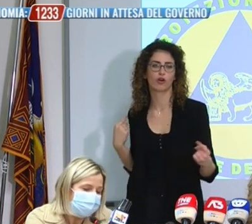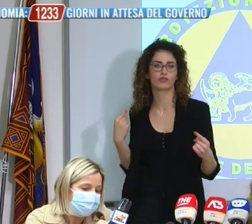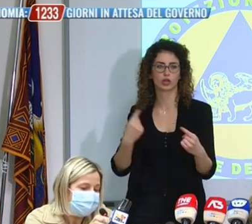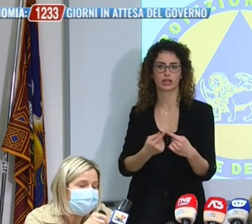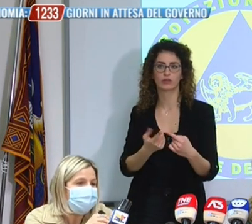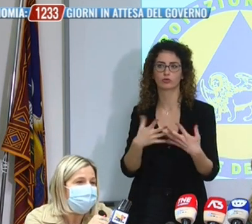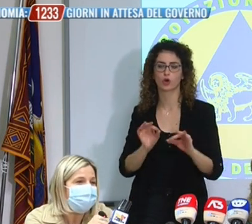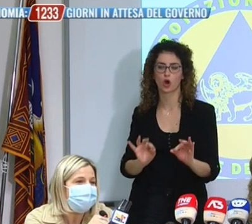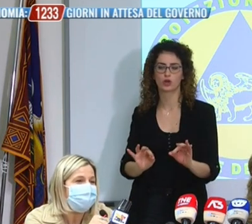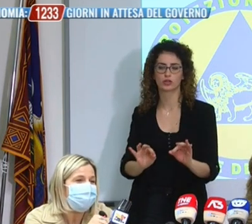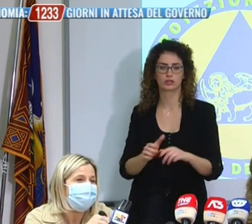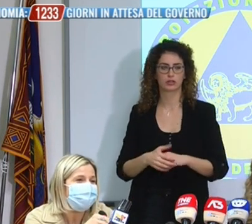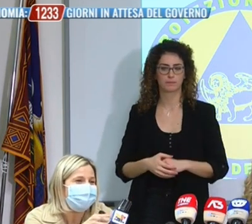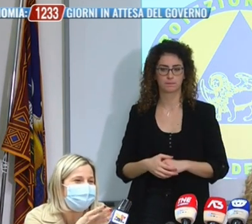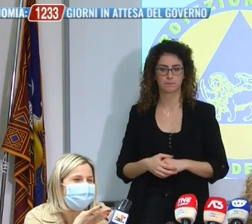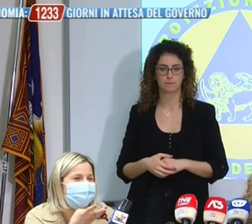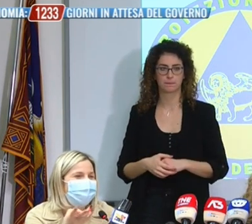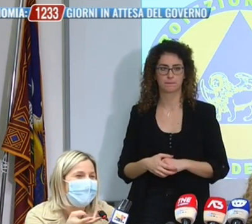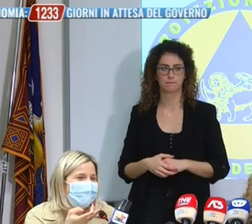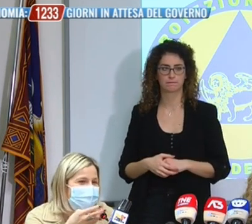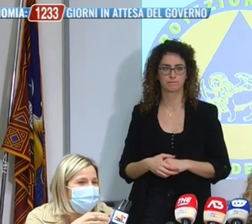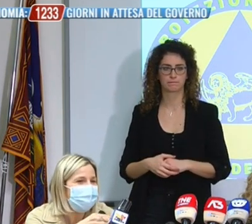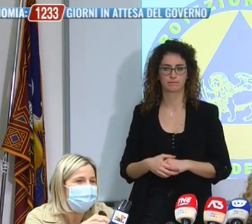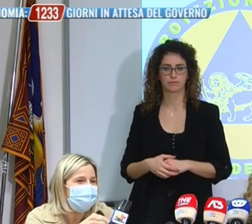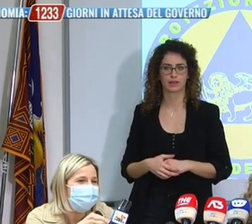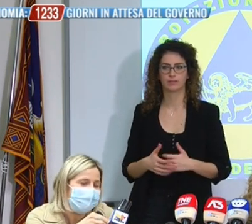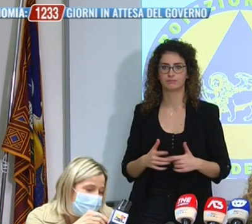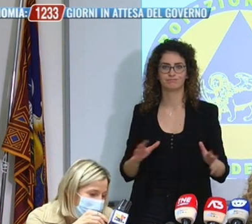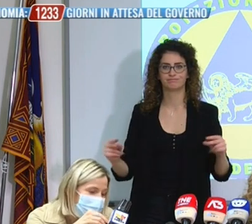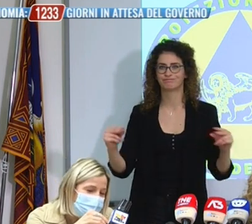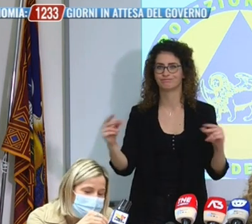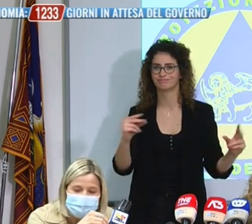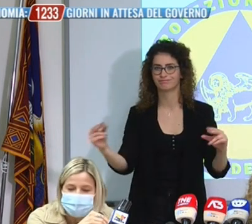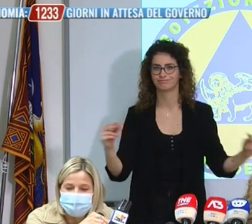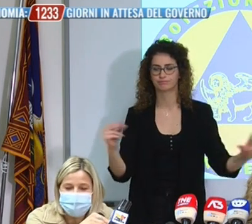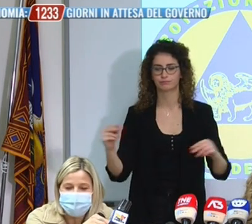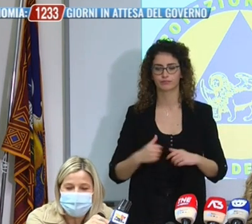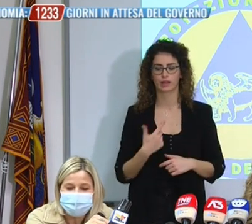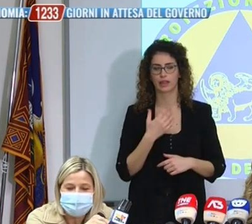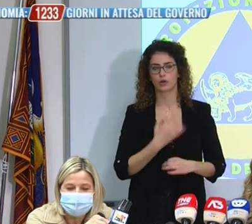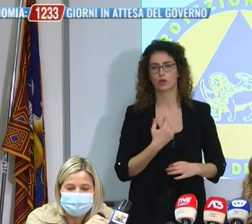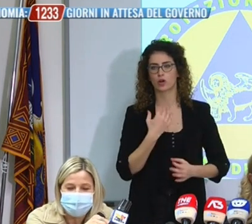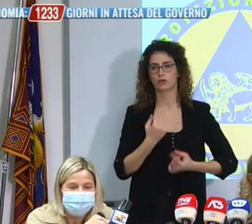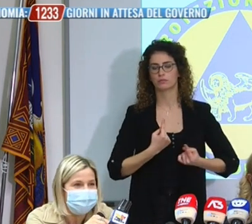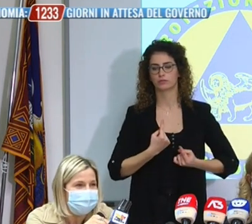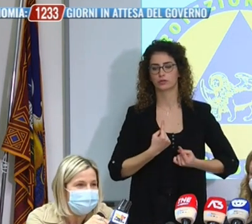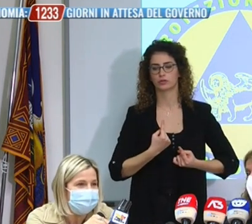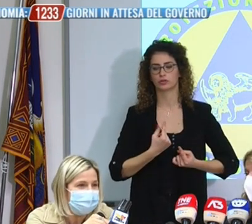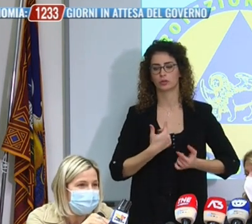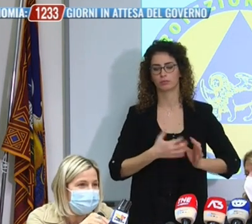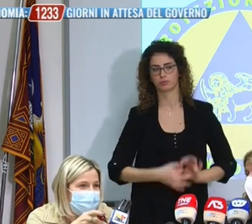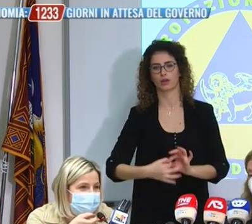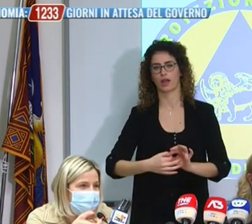adottato nazionale, cioè, tra un criterio, insomma, di sia per la questione, sia sicuramente per una questione, insomma, di